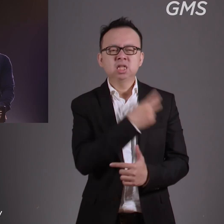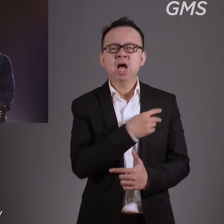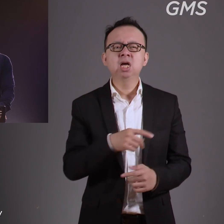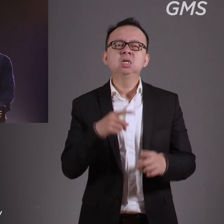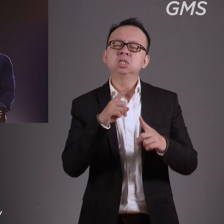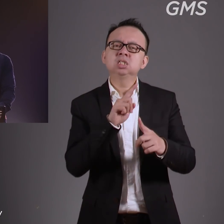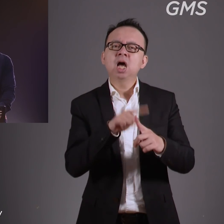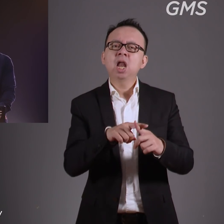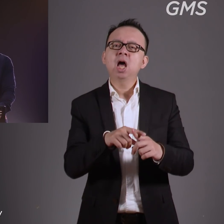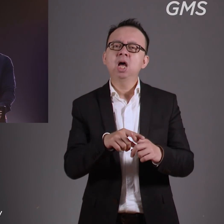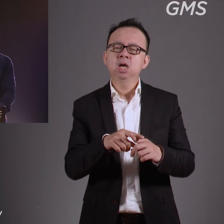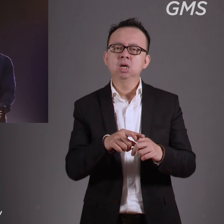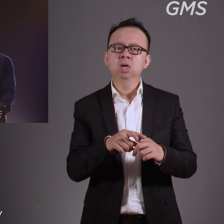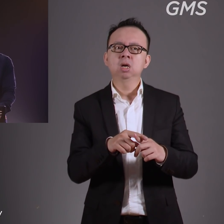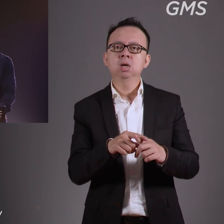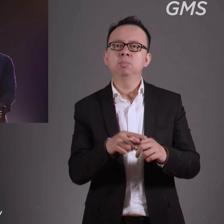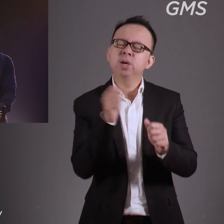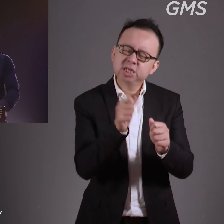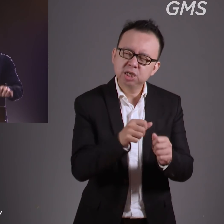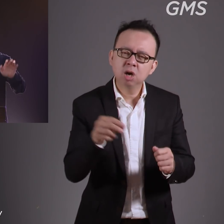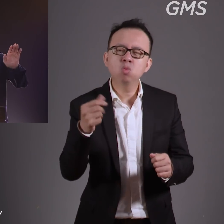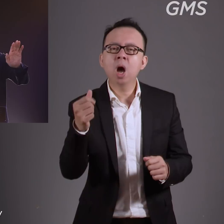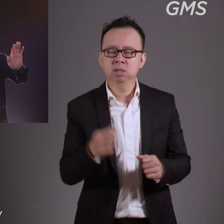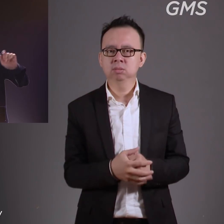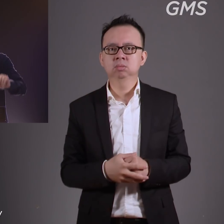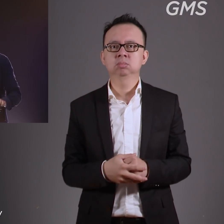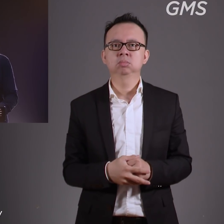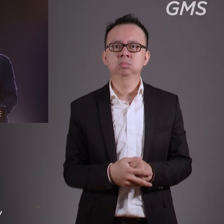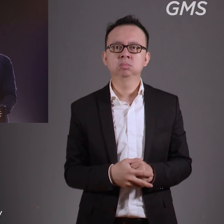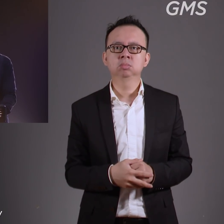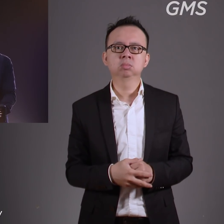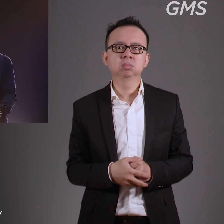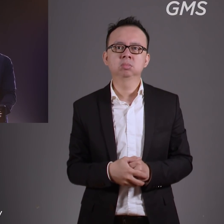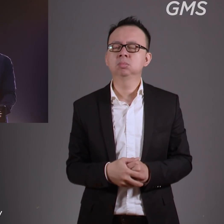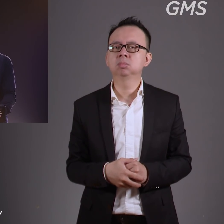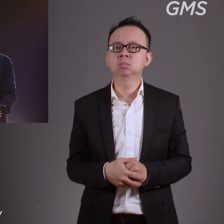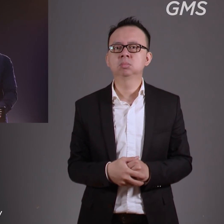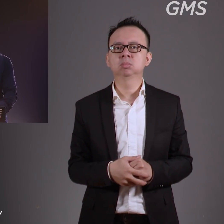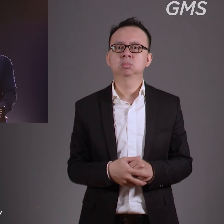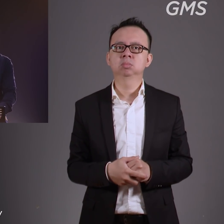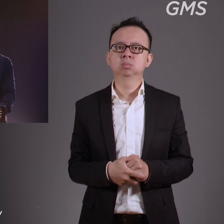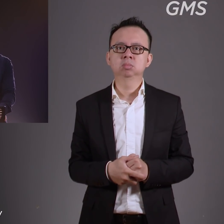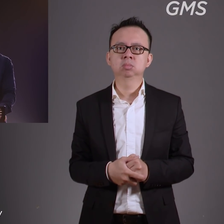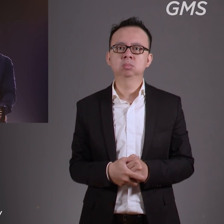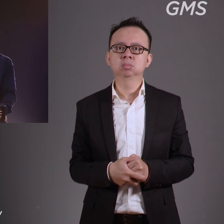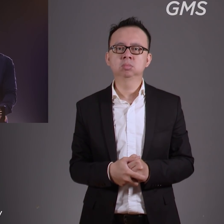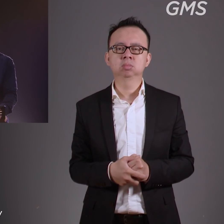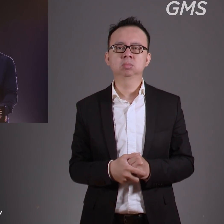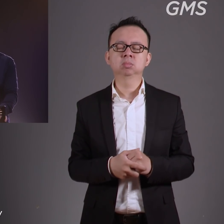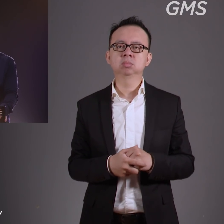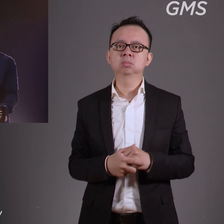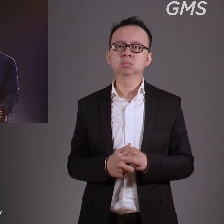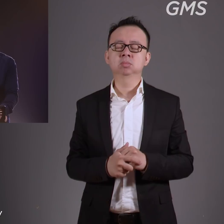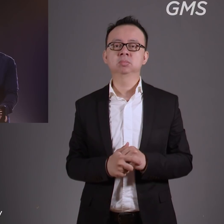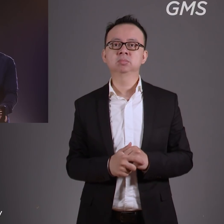Kepekaan itu adalah berkat Bapak Ibu Saudara. Jikalau ada orang yang peka dalam keluarga itu, bukan berarti dia akan menjadi fortune teller